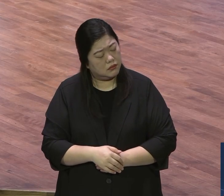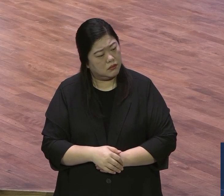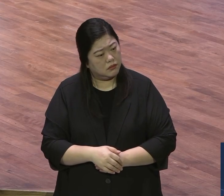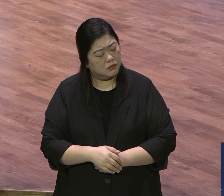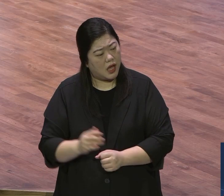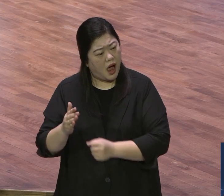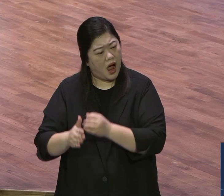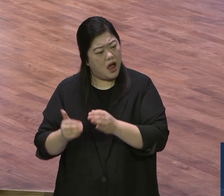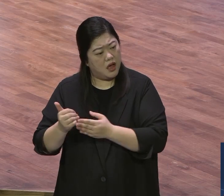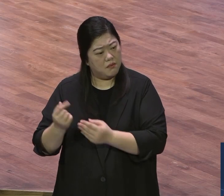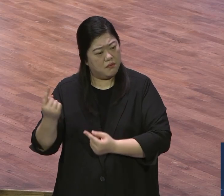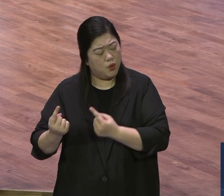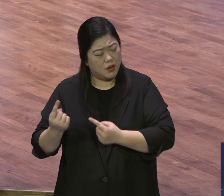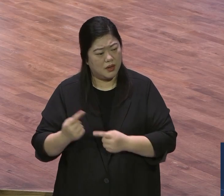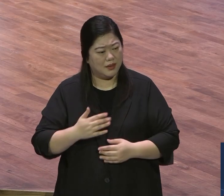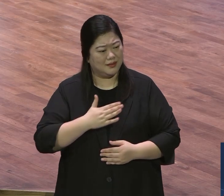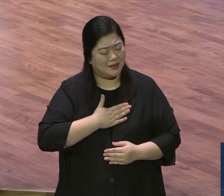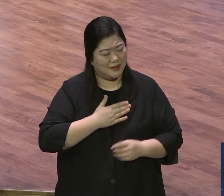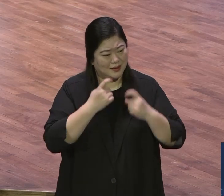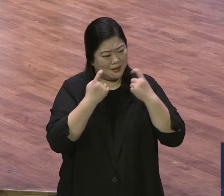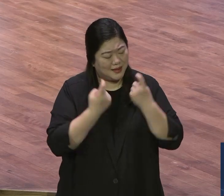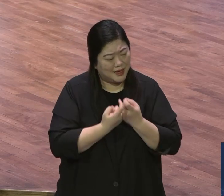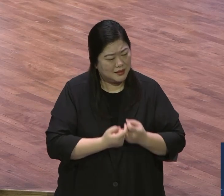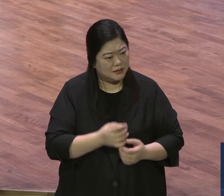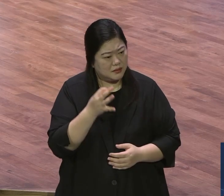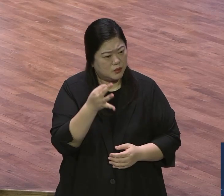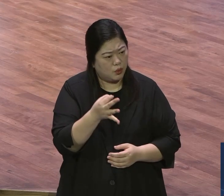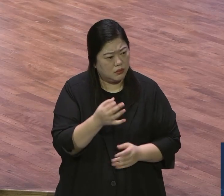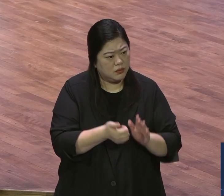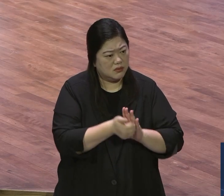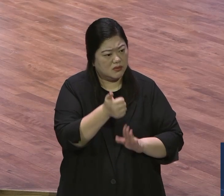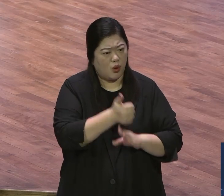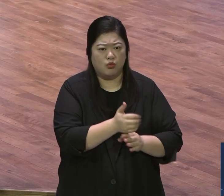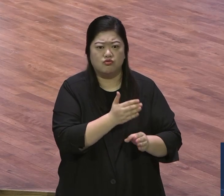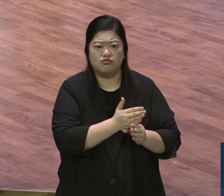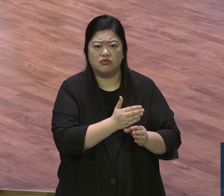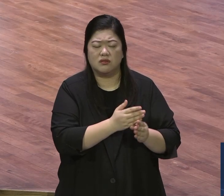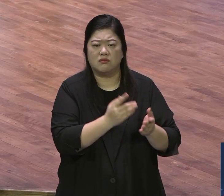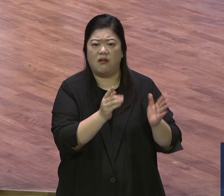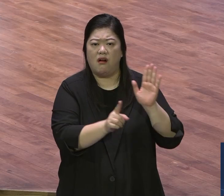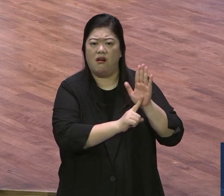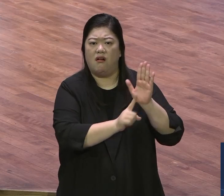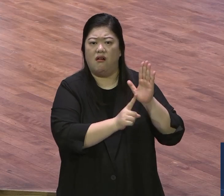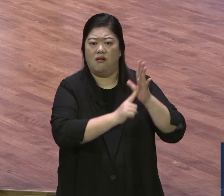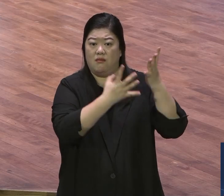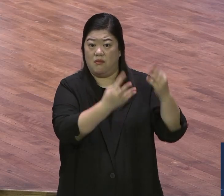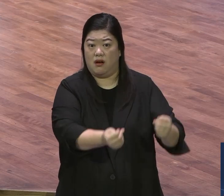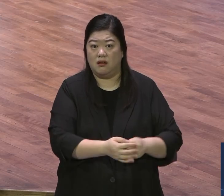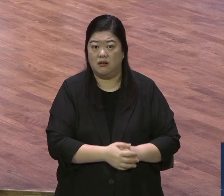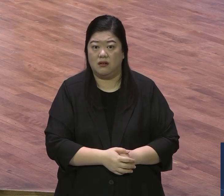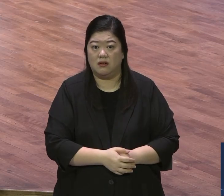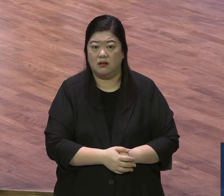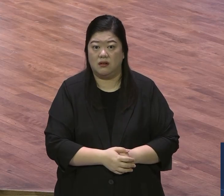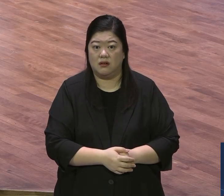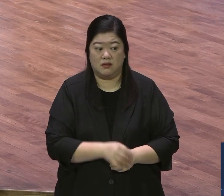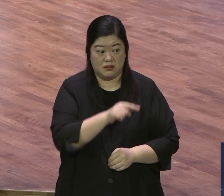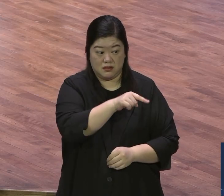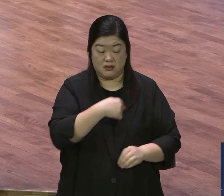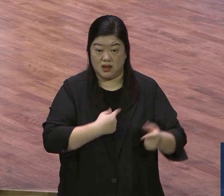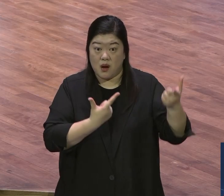성공중심이잖아요 이 뉴스를 다 도배를 하고 있잖아요 우리가 그렇게 살아도 되겠어요 우리는 오직